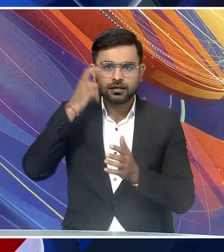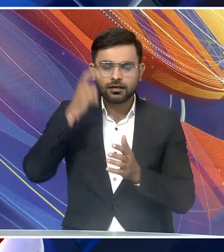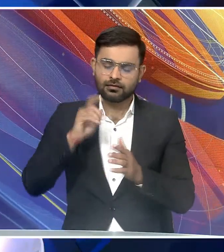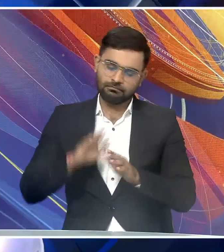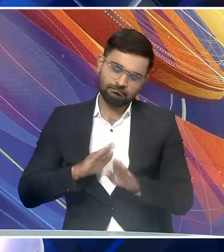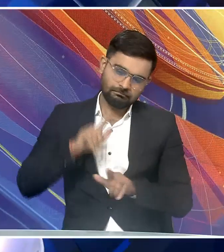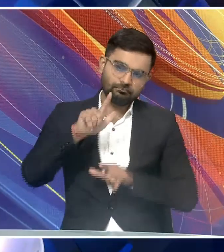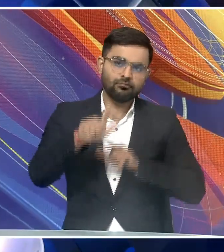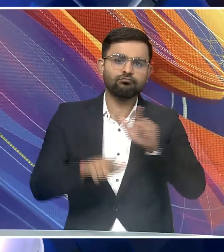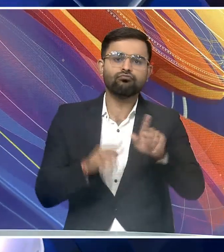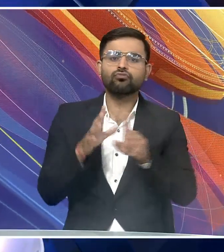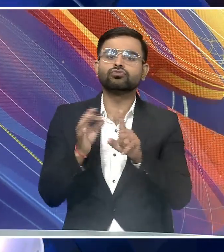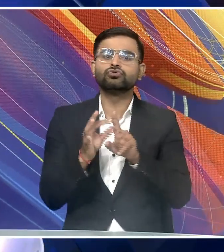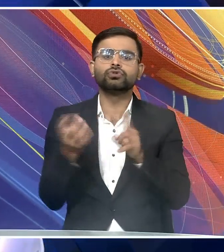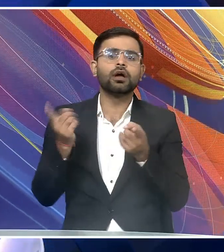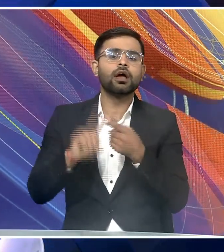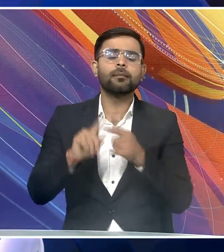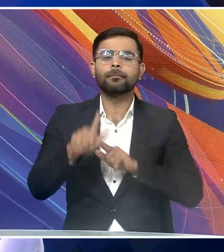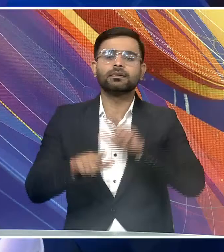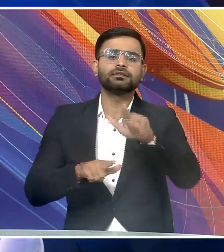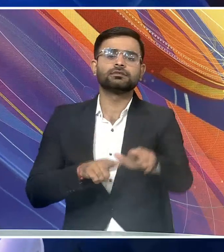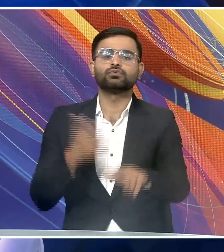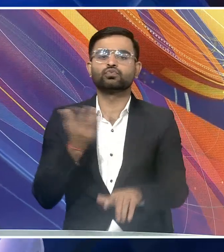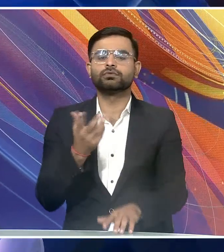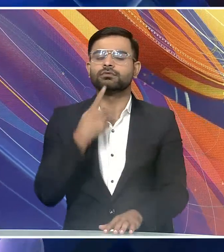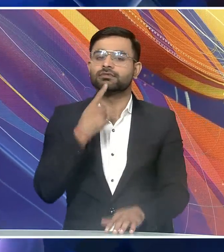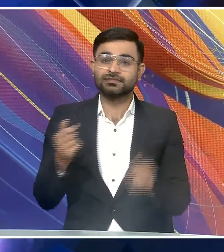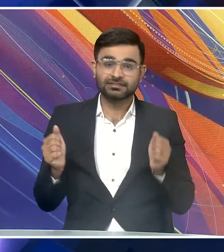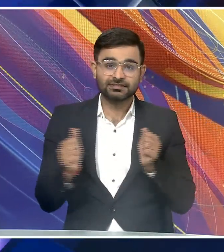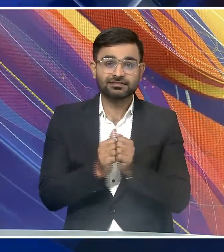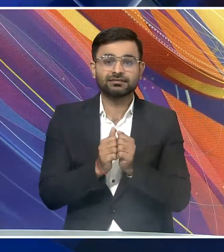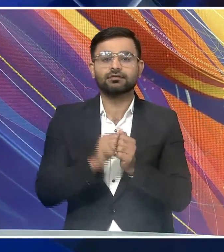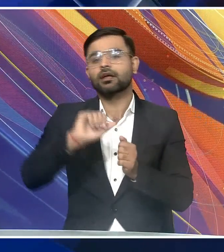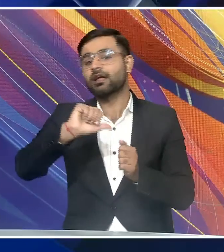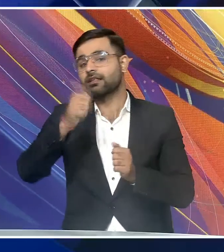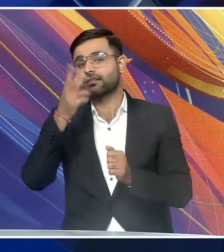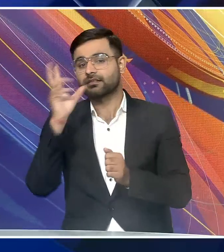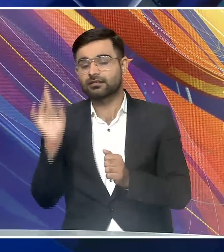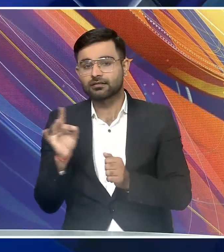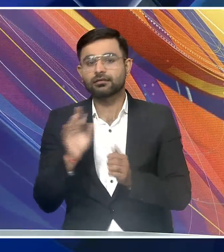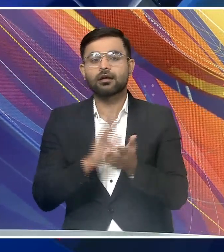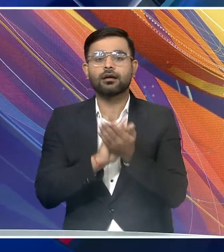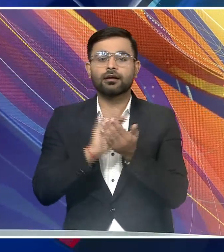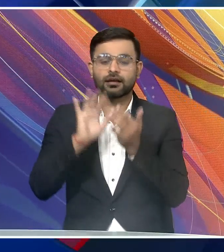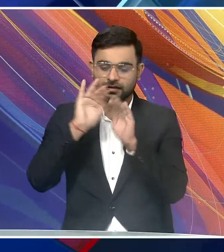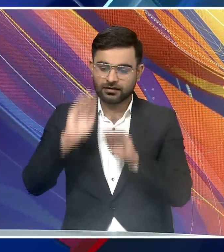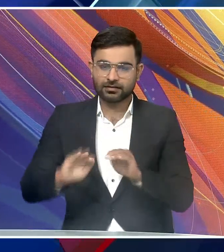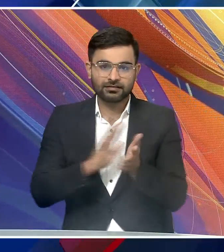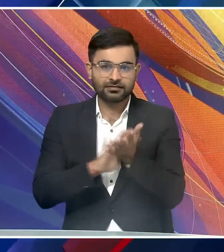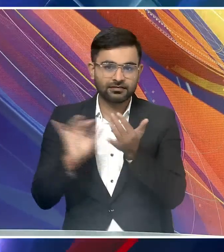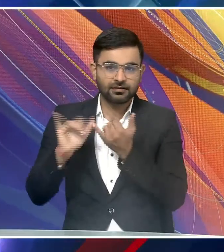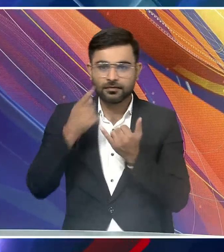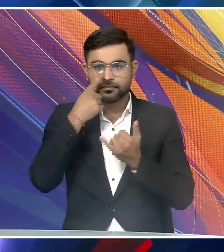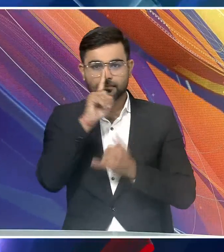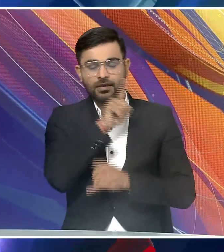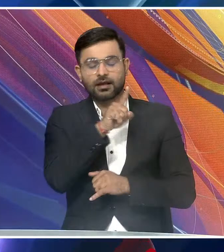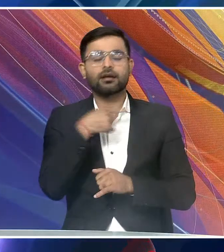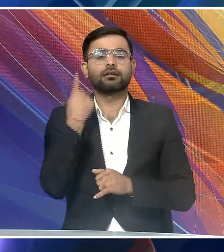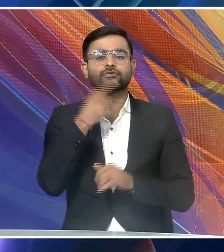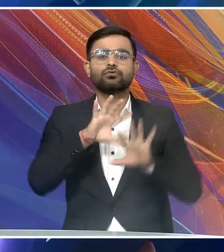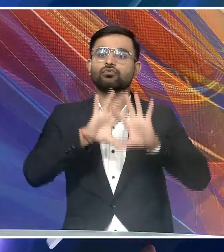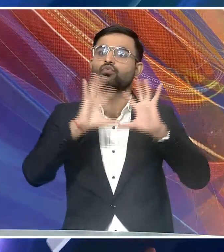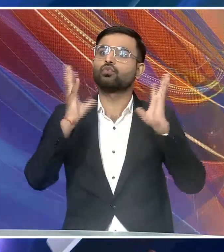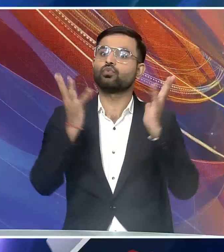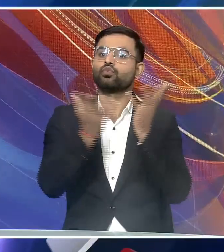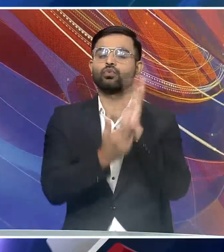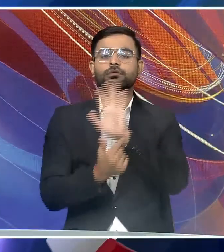कदम। क्या रहेगा उसका कदम? और साथ ही दूसरी तरफ बाल कृष्ण अपनी माँ यशोदा को करा रहे हैं